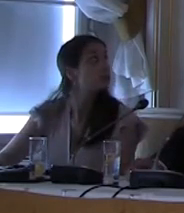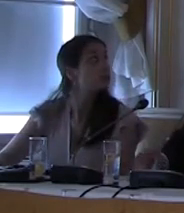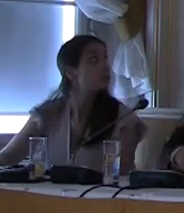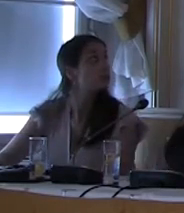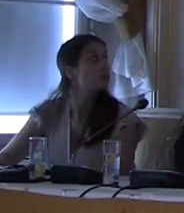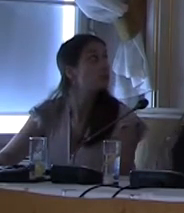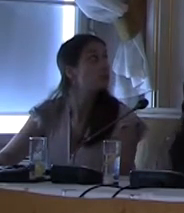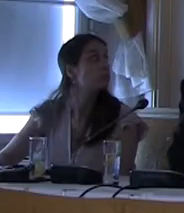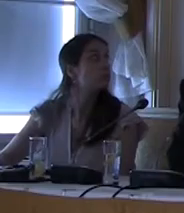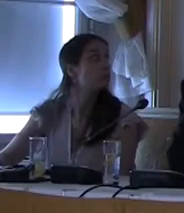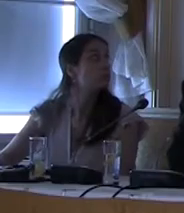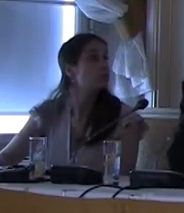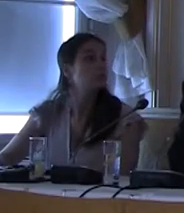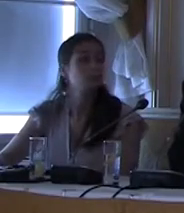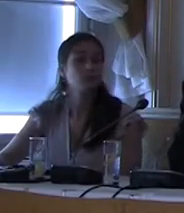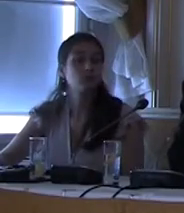v zápětí modul